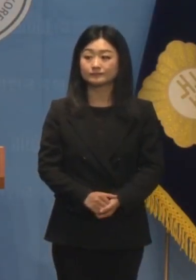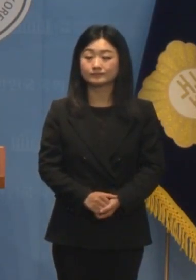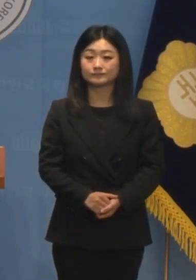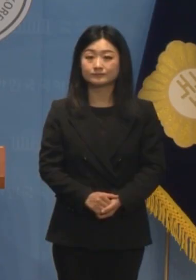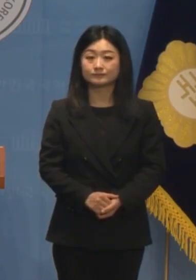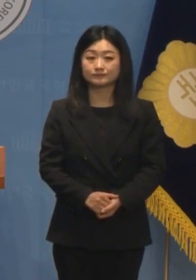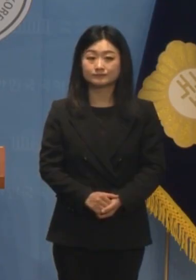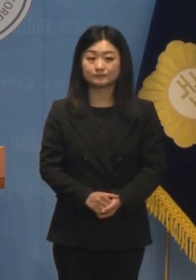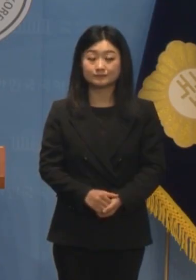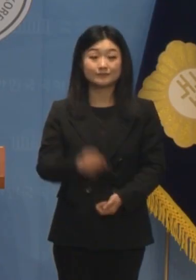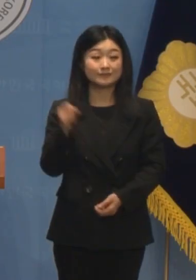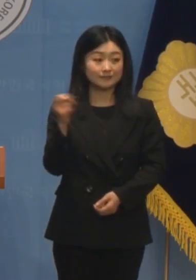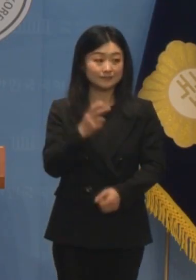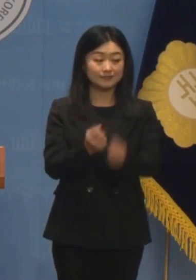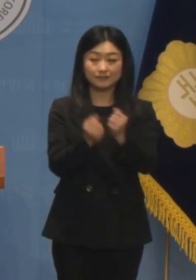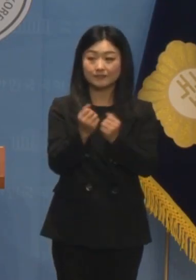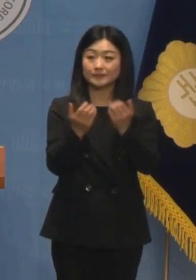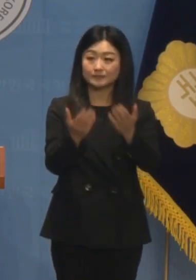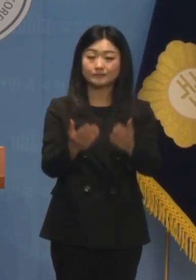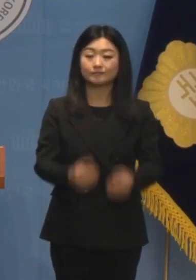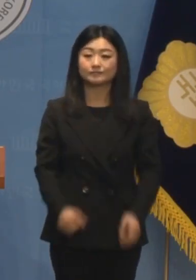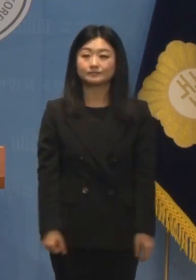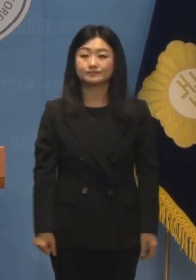이 줄부터 다시 하겠습니다.